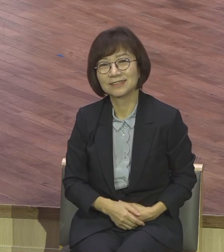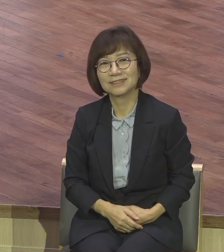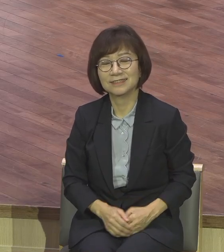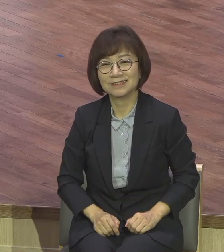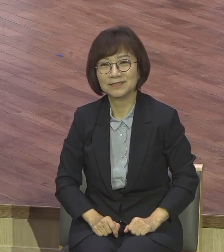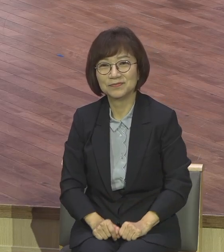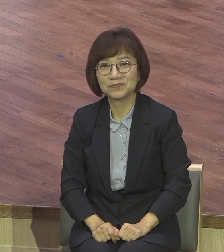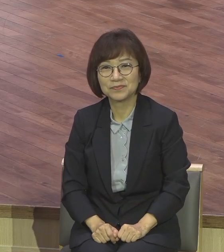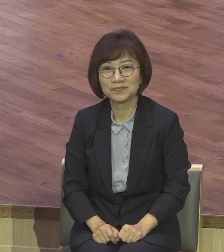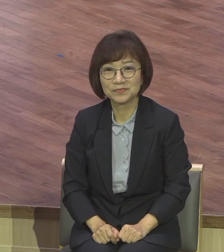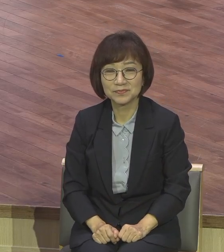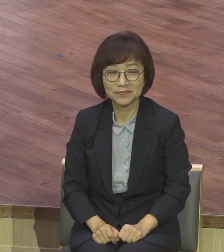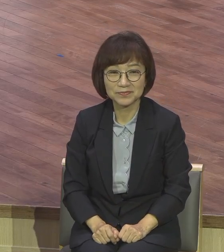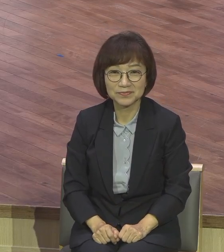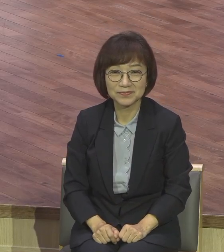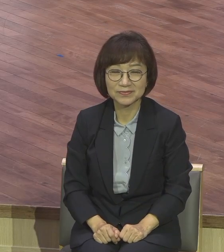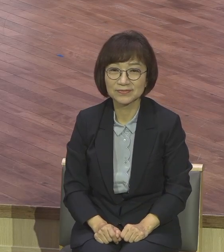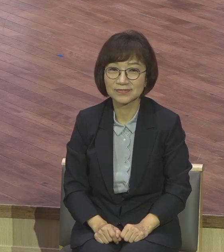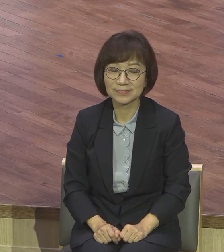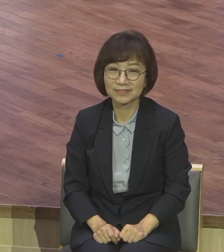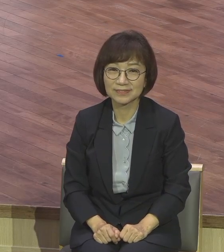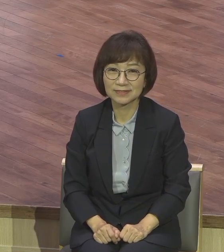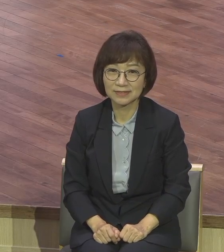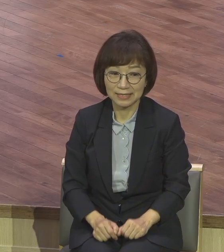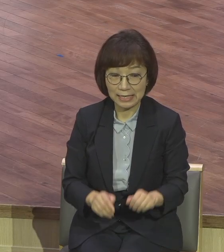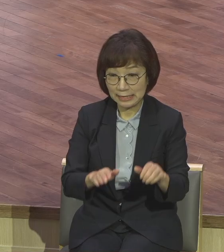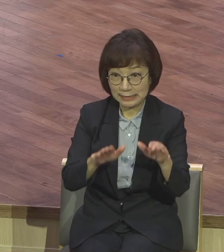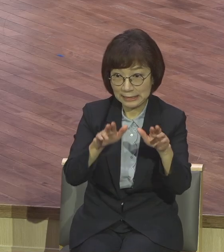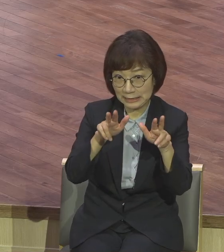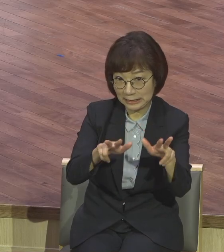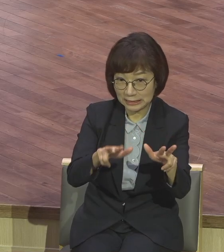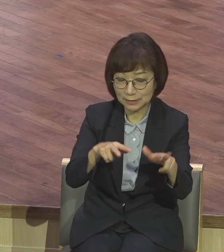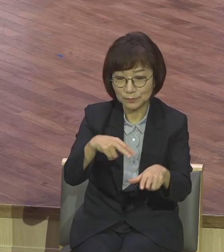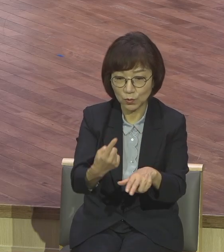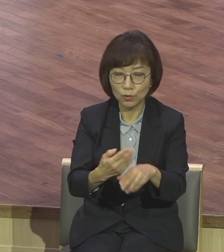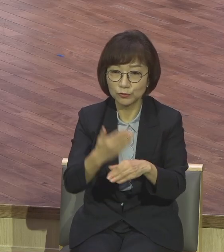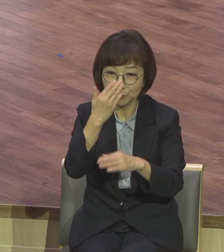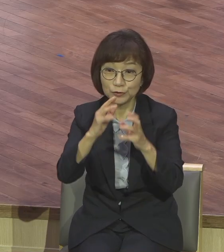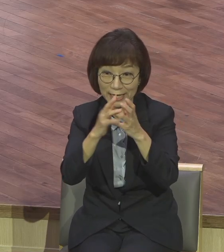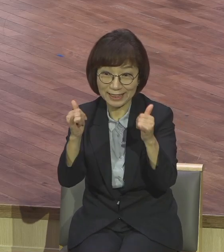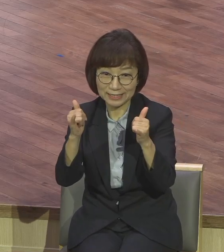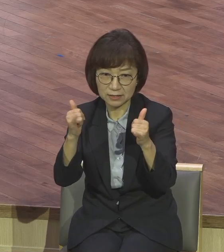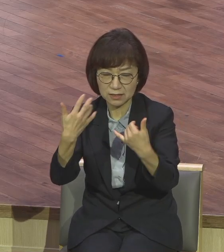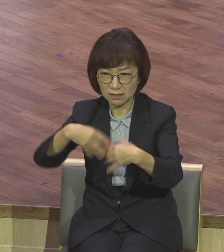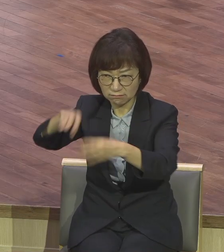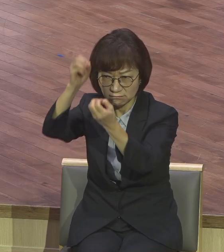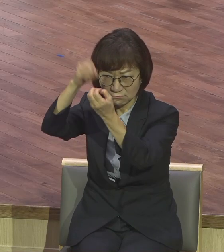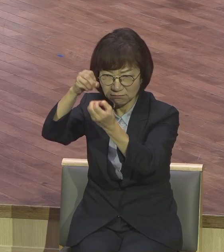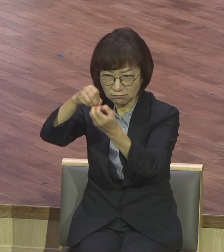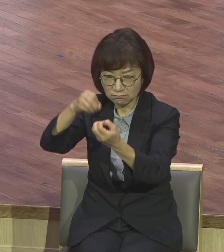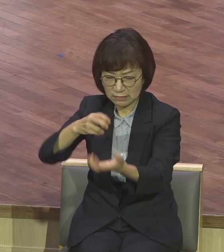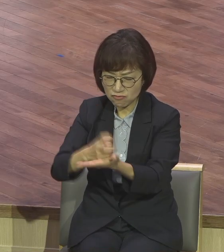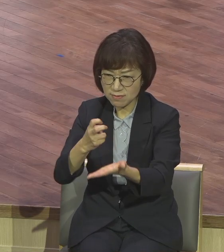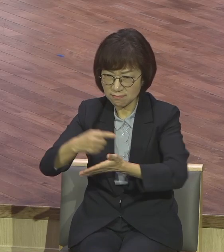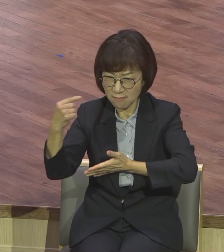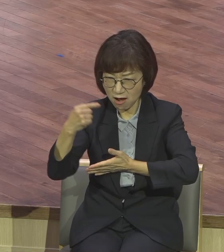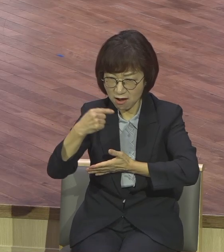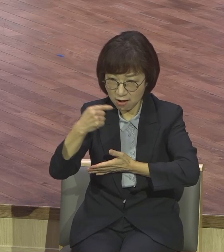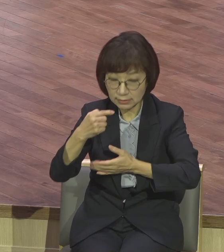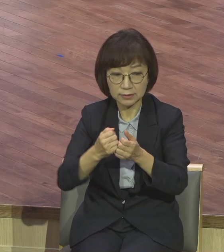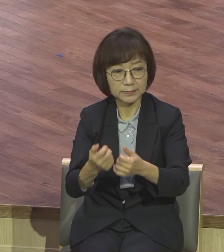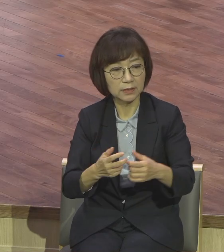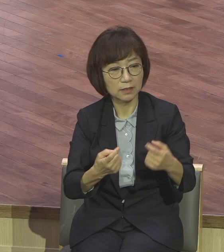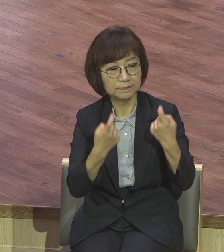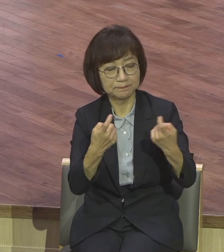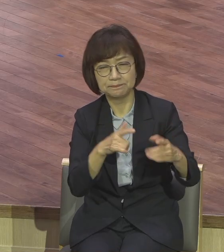결단이에요. 지금도 이 보수적인 유대인들은 비행기를 탈 때 식사를 해야 되잖아요.